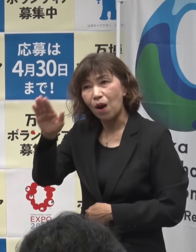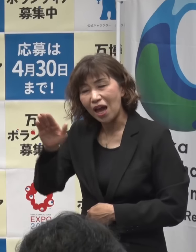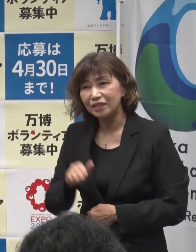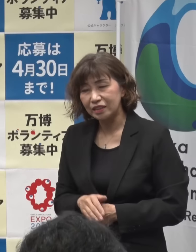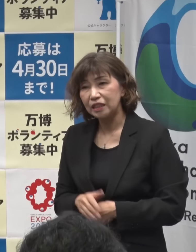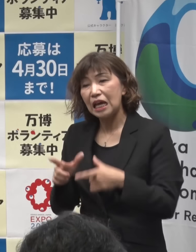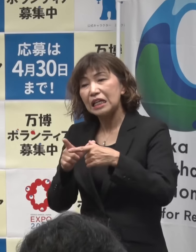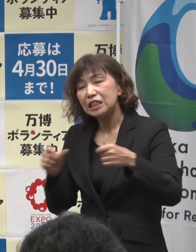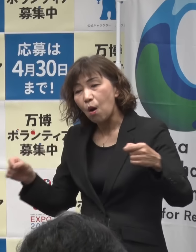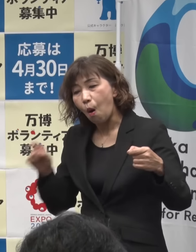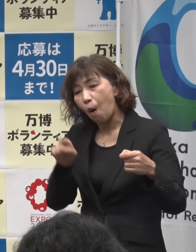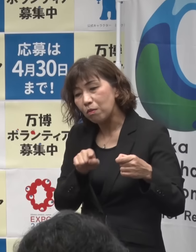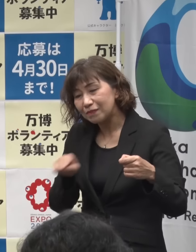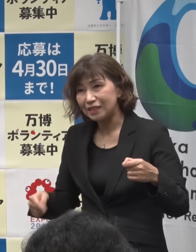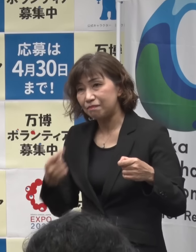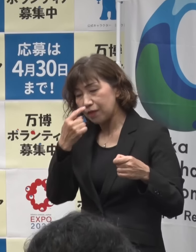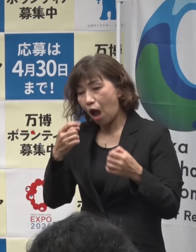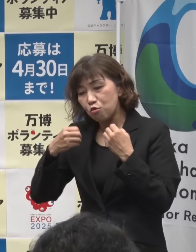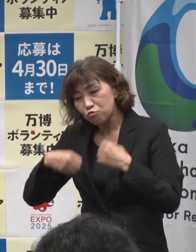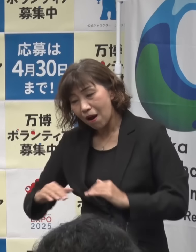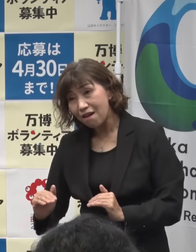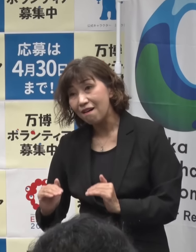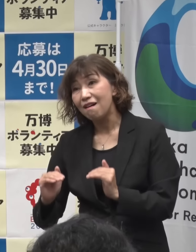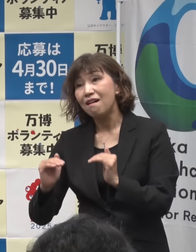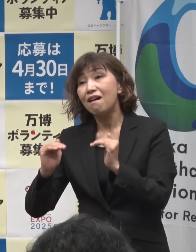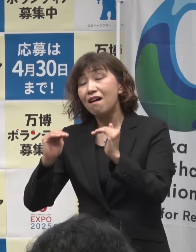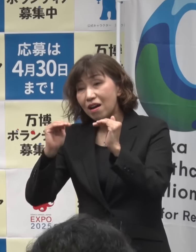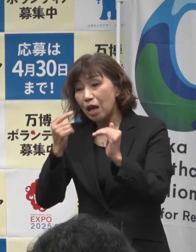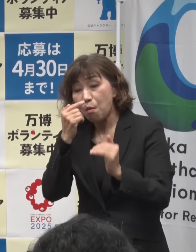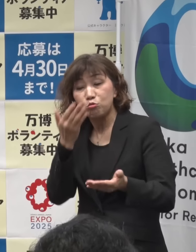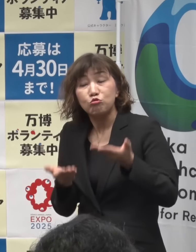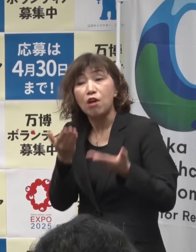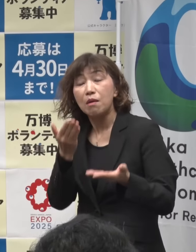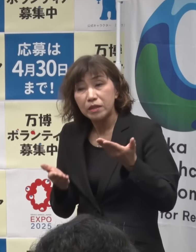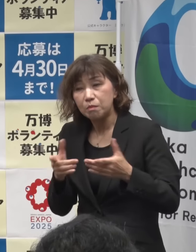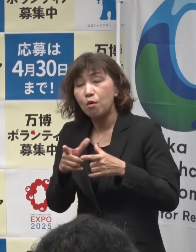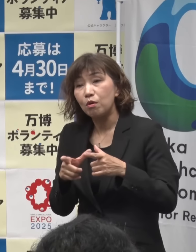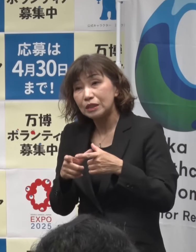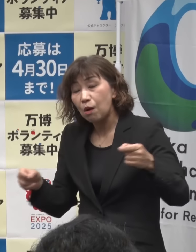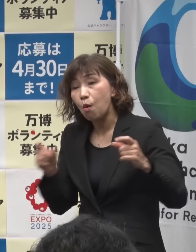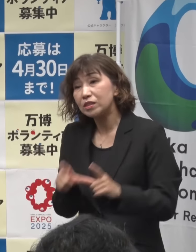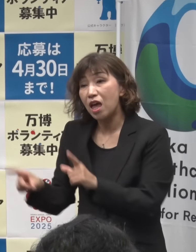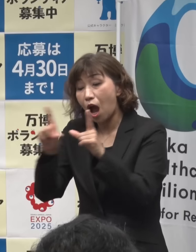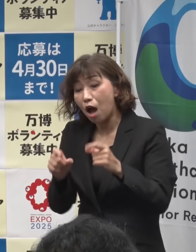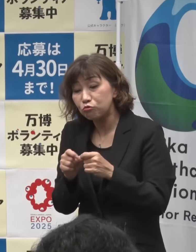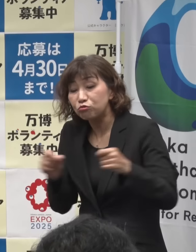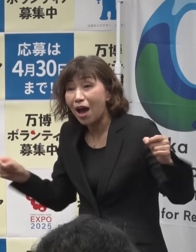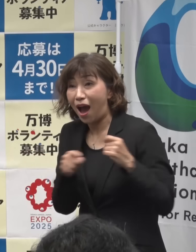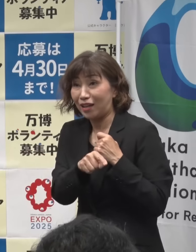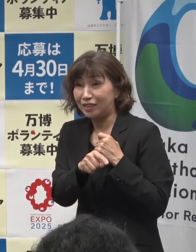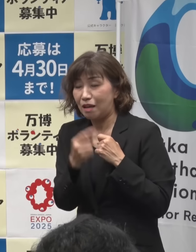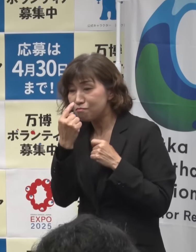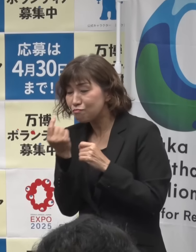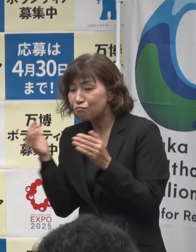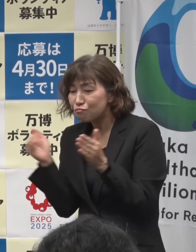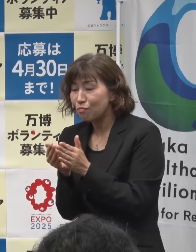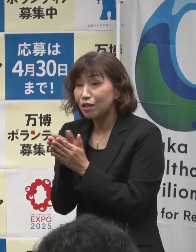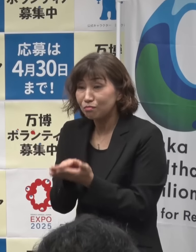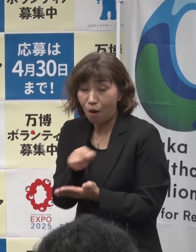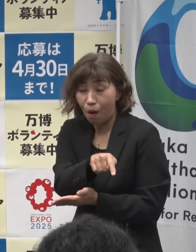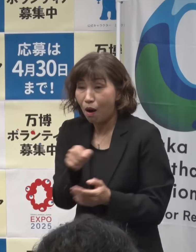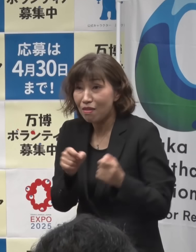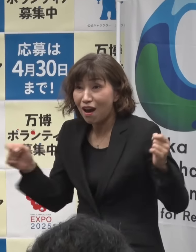じ日本人として生まれ、そして少なくとも僕らよりは長くこの日本において生活をしていくわけだから、日本の未来において決める権利っていう